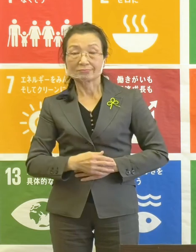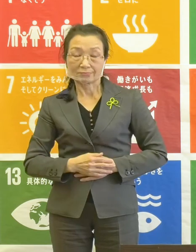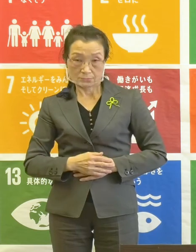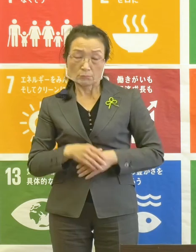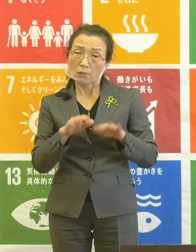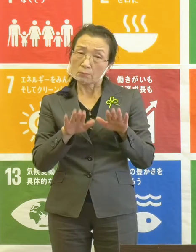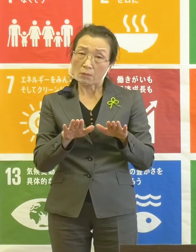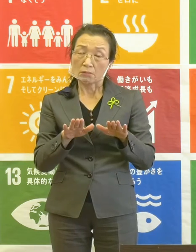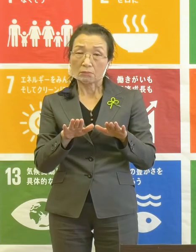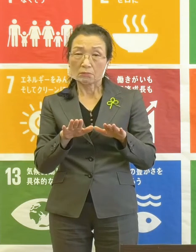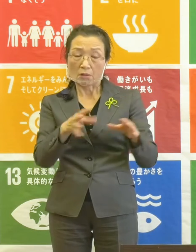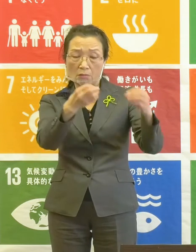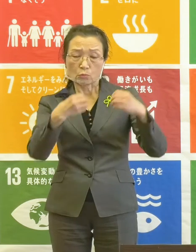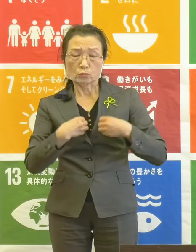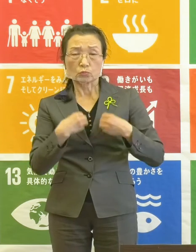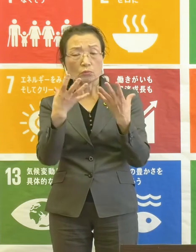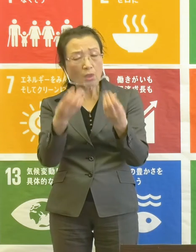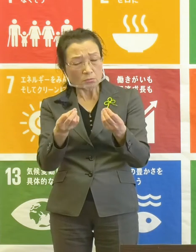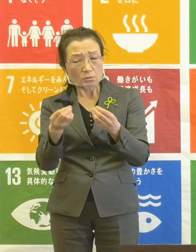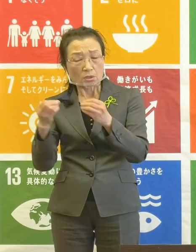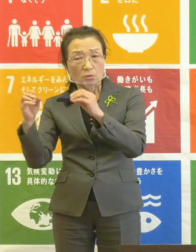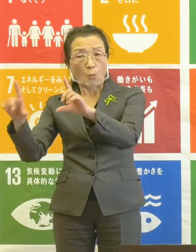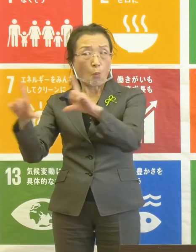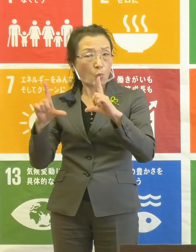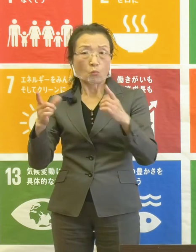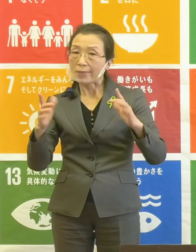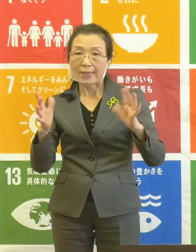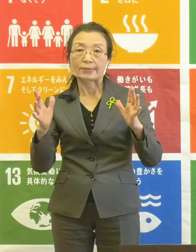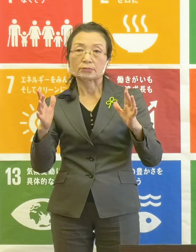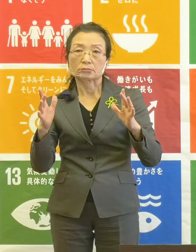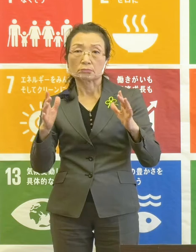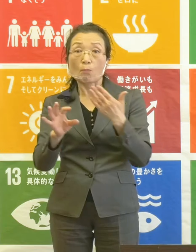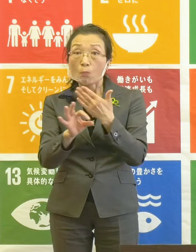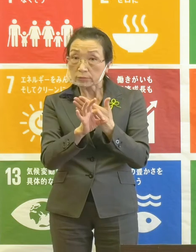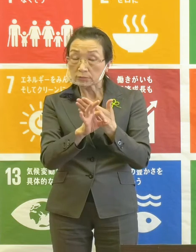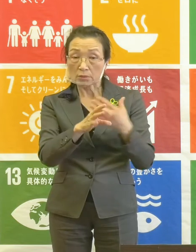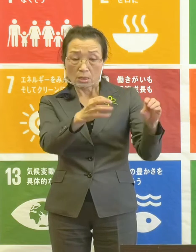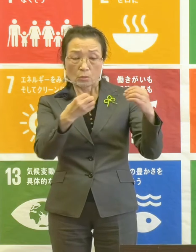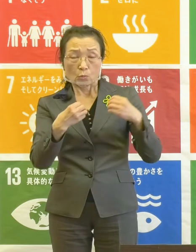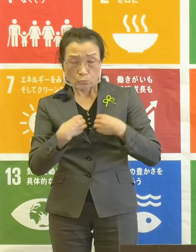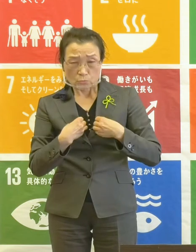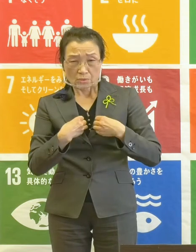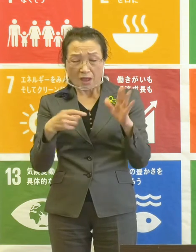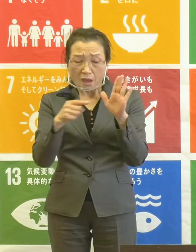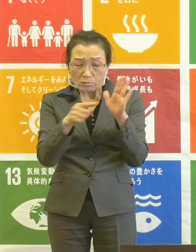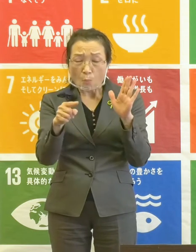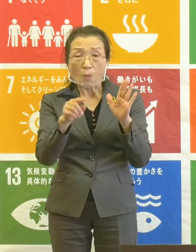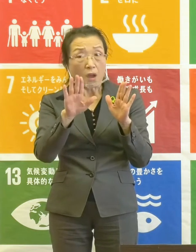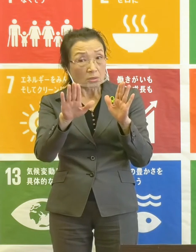今のところ陽性の報告は来ておりません。仮に陽性反応があった場